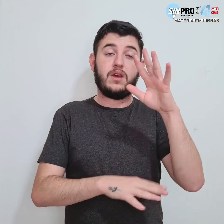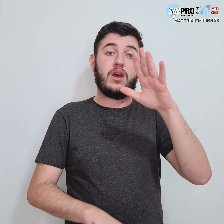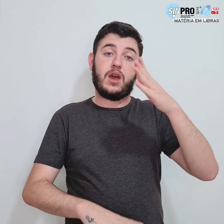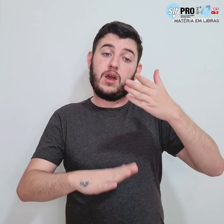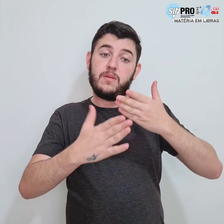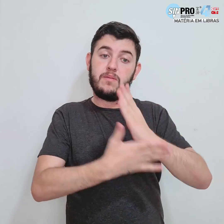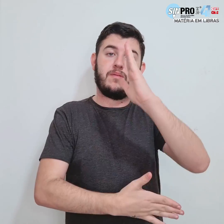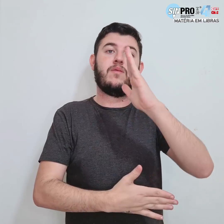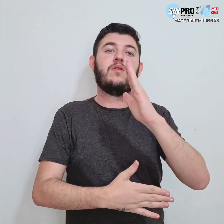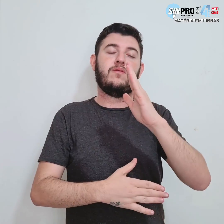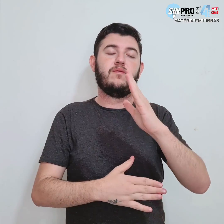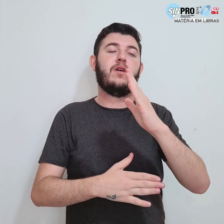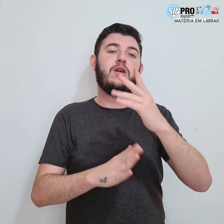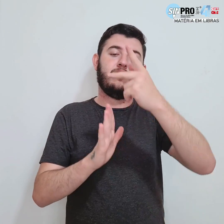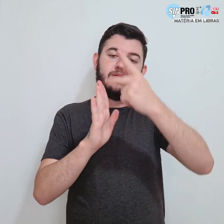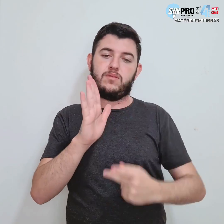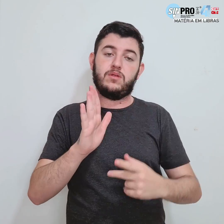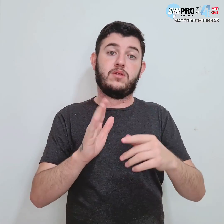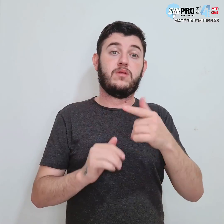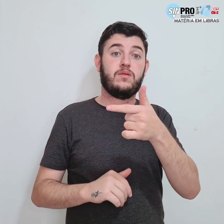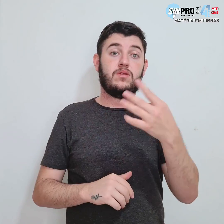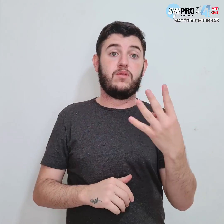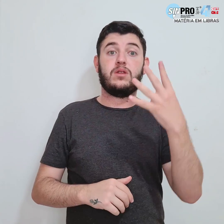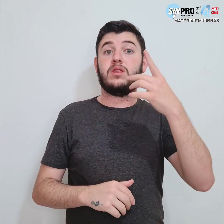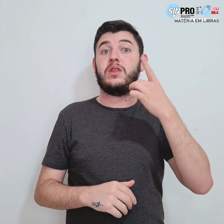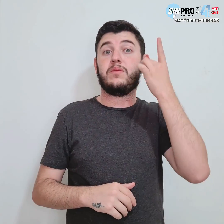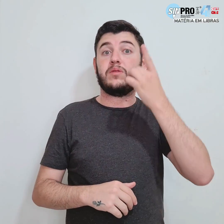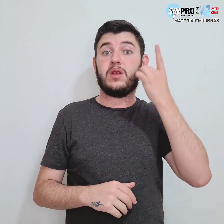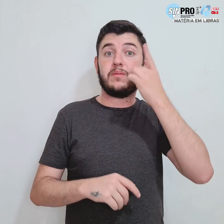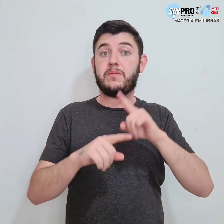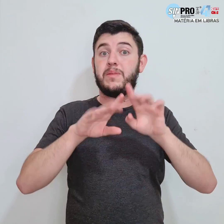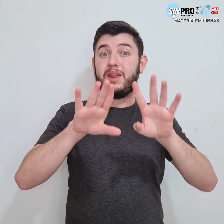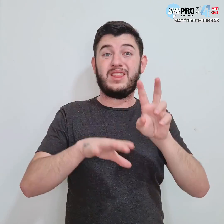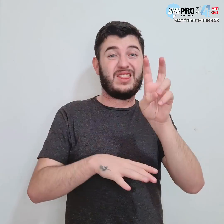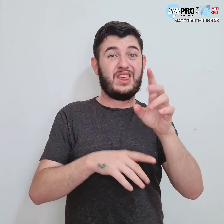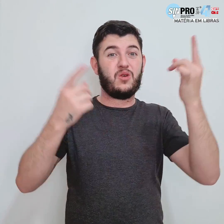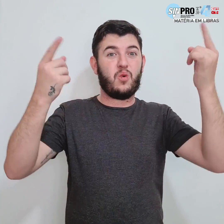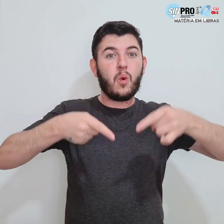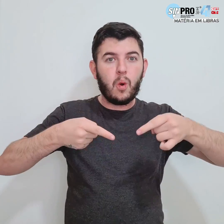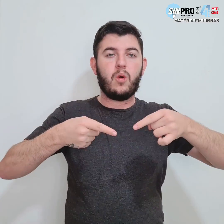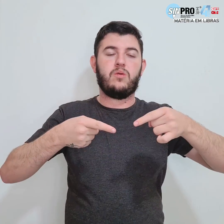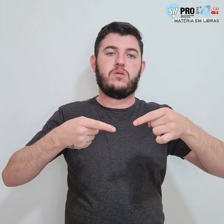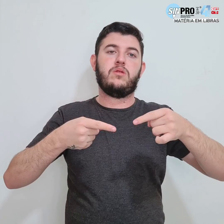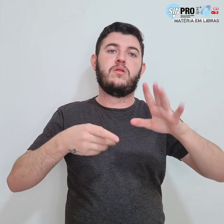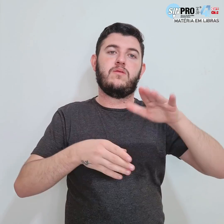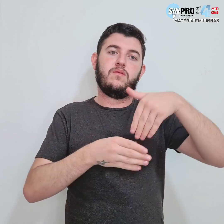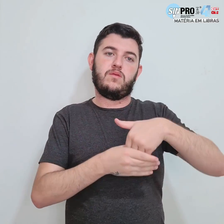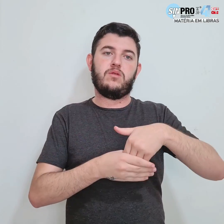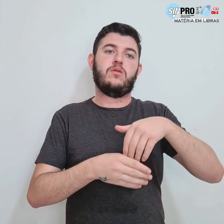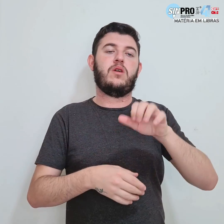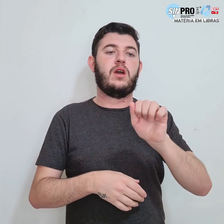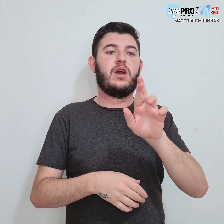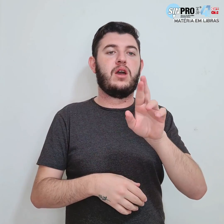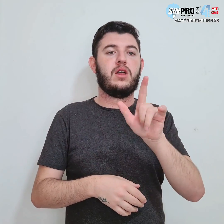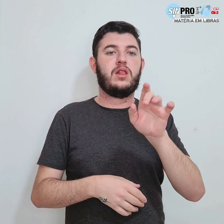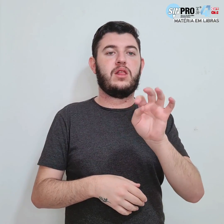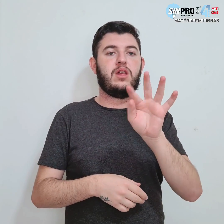dessa modalidade. Dos 24 deputados, apenas 5 votaram contra o projeto: Arlete Sampaio,